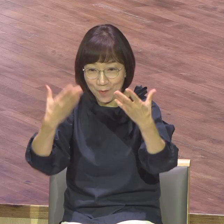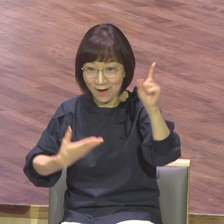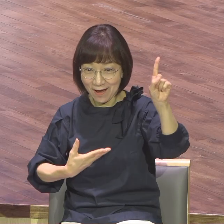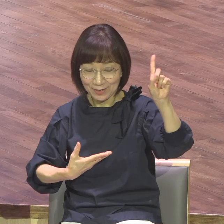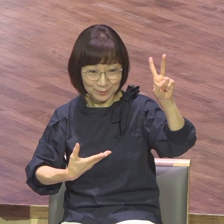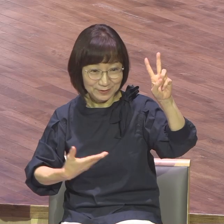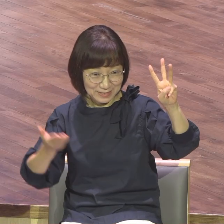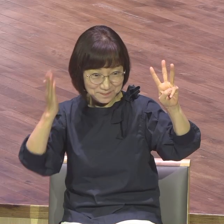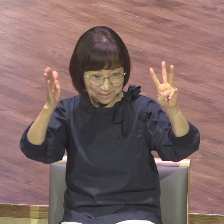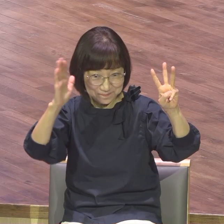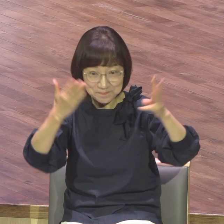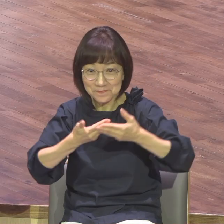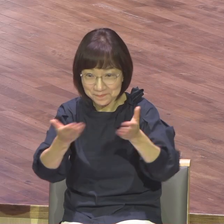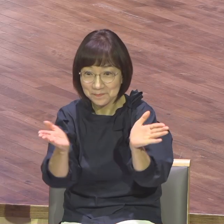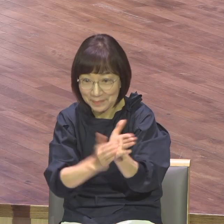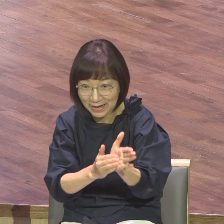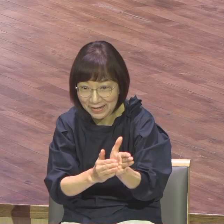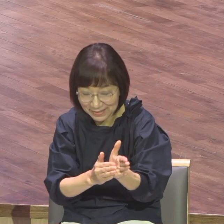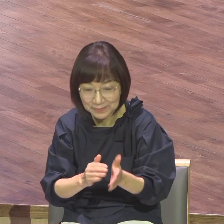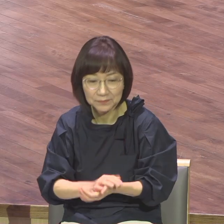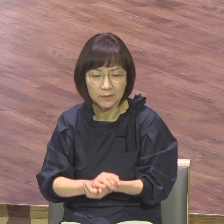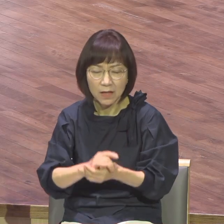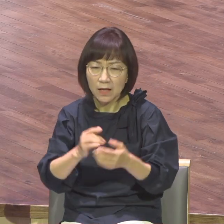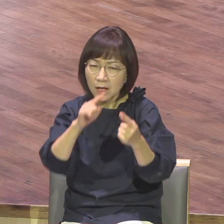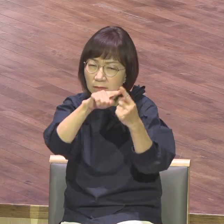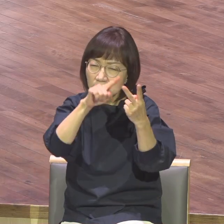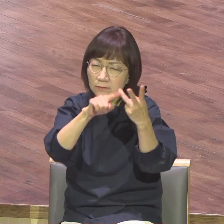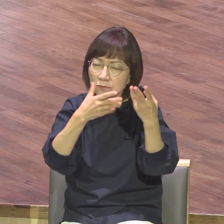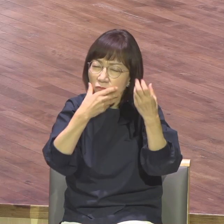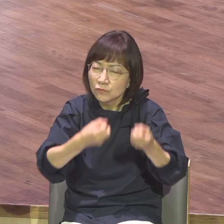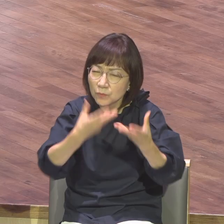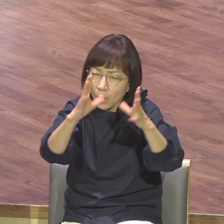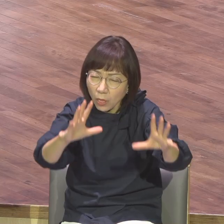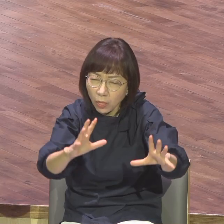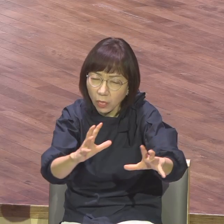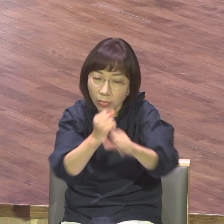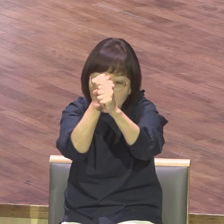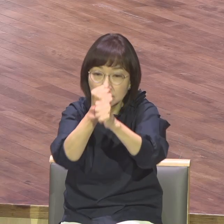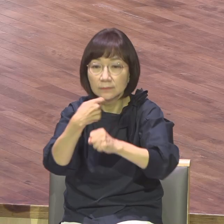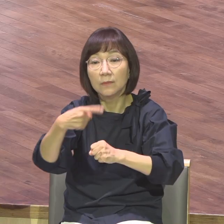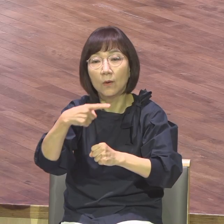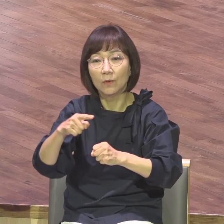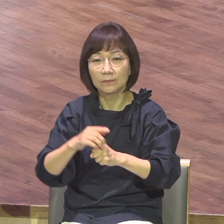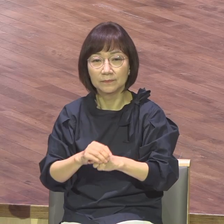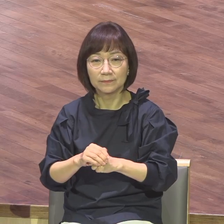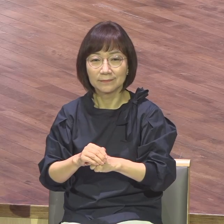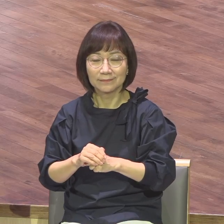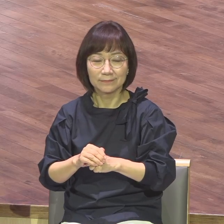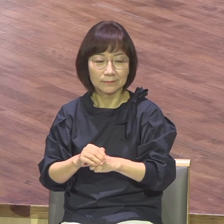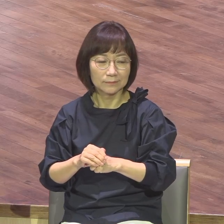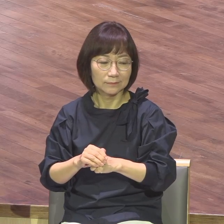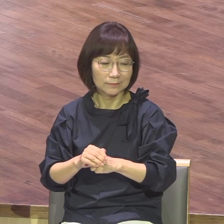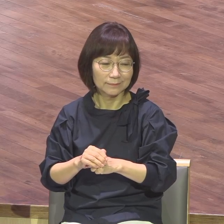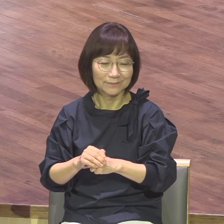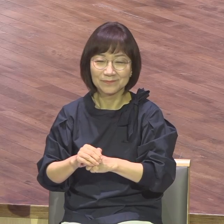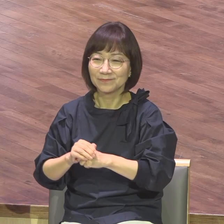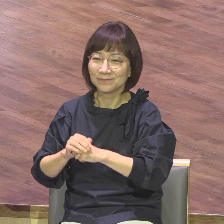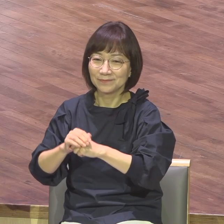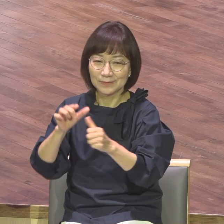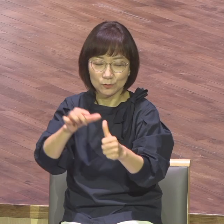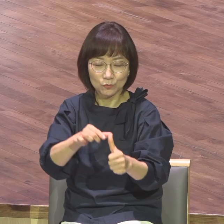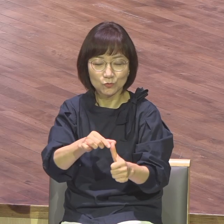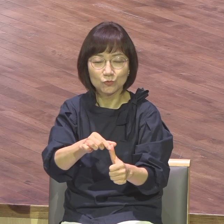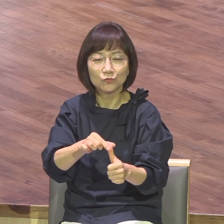그렇게 살펴보았습니다. 그 핵심이 뭐냐? 그 핵심은 한마디로 요약하면